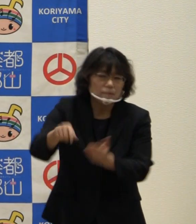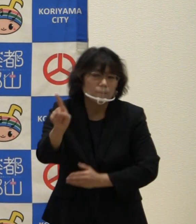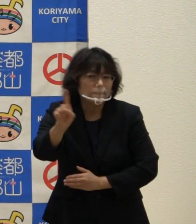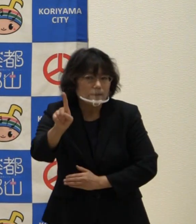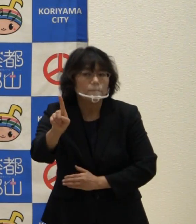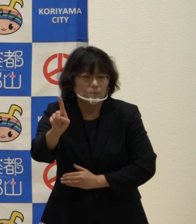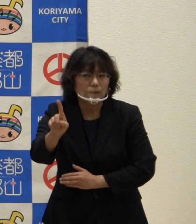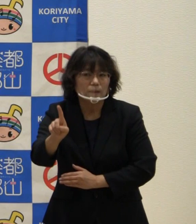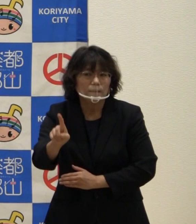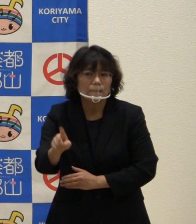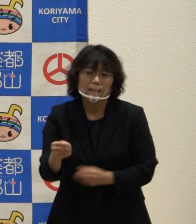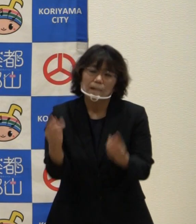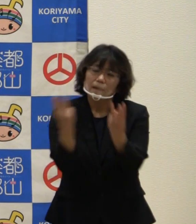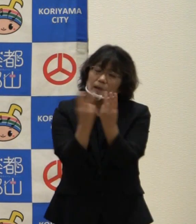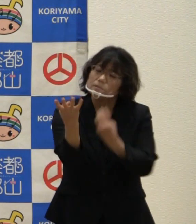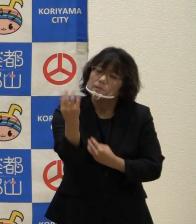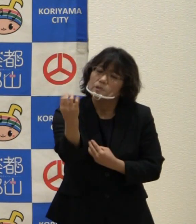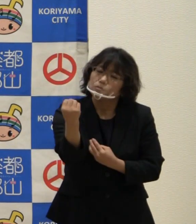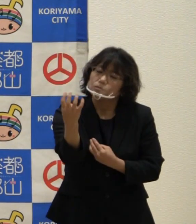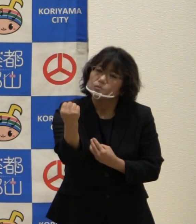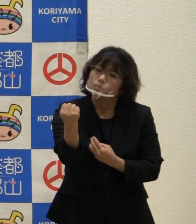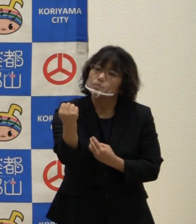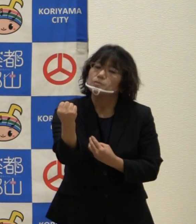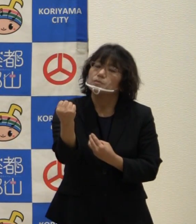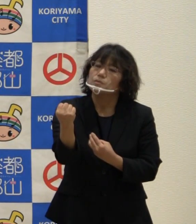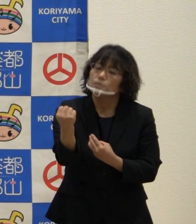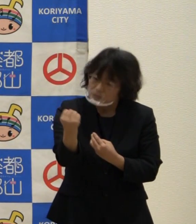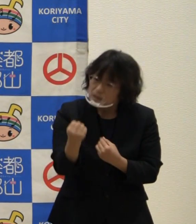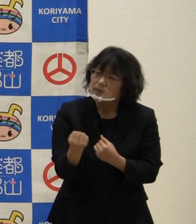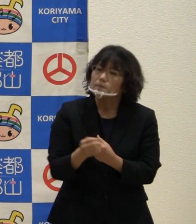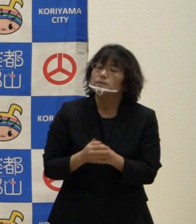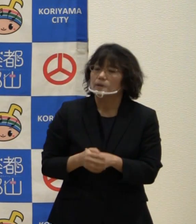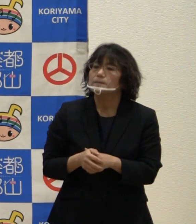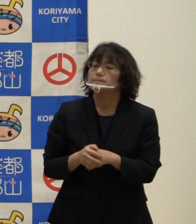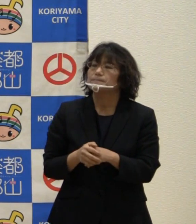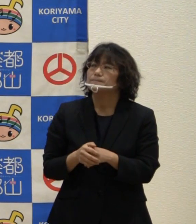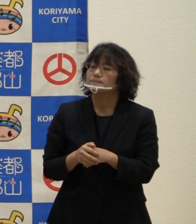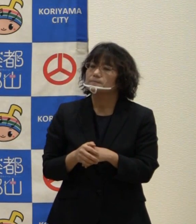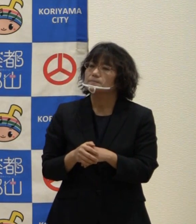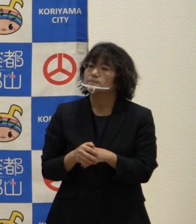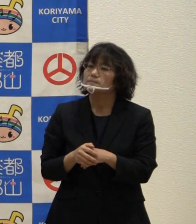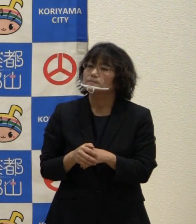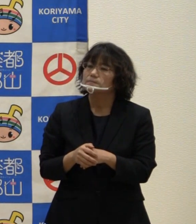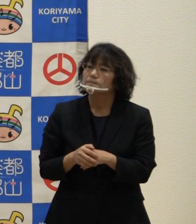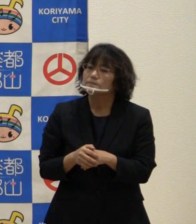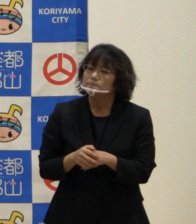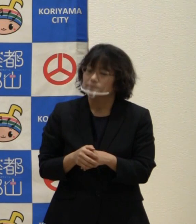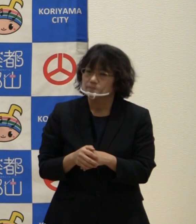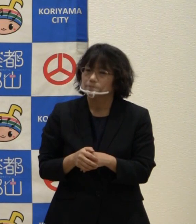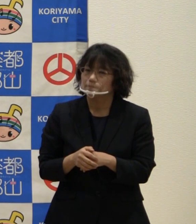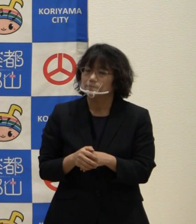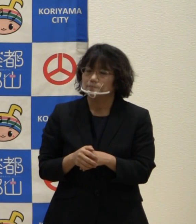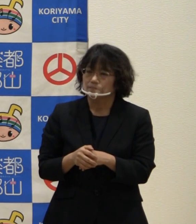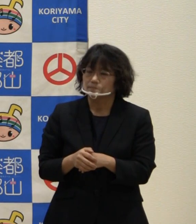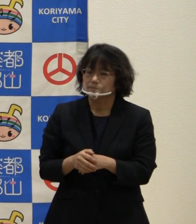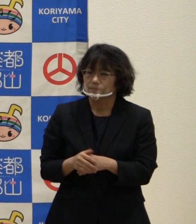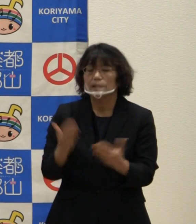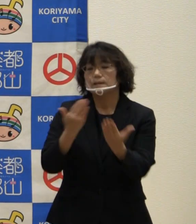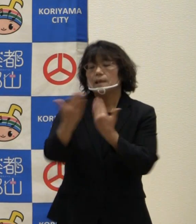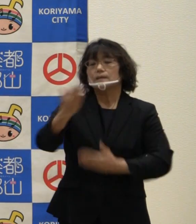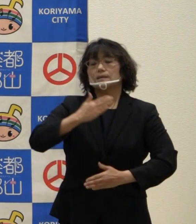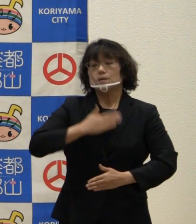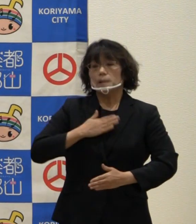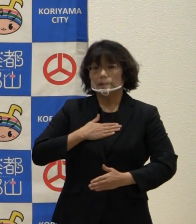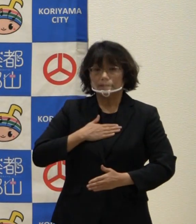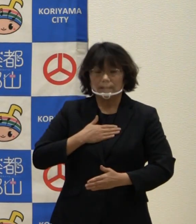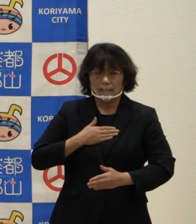は何箇所で、引き受けていただくか、制限ができ次第また公表させていただきたい